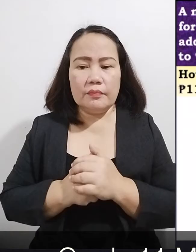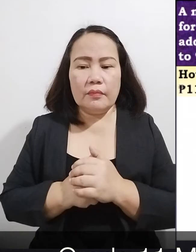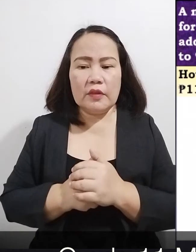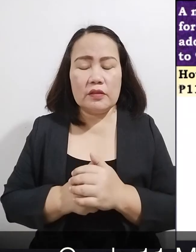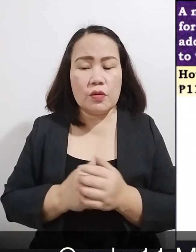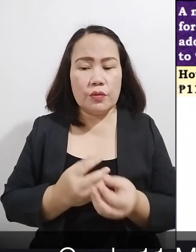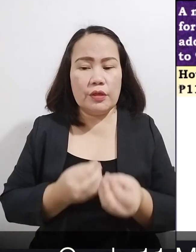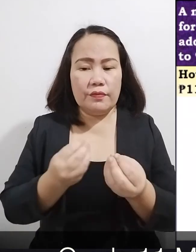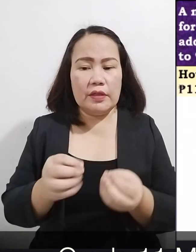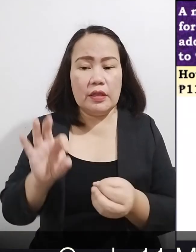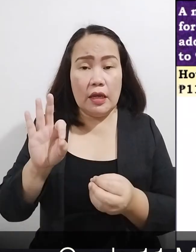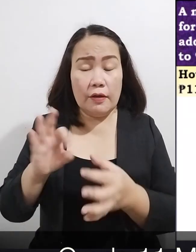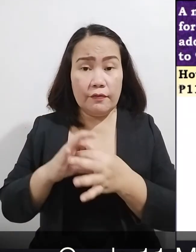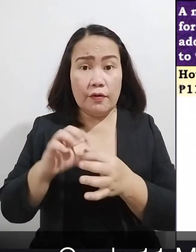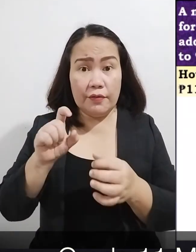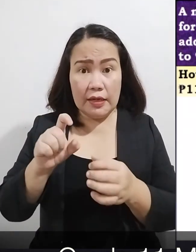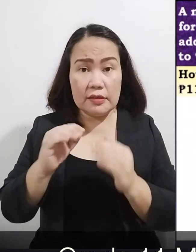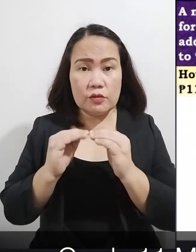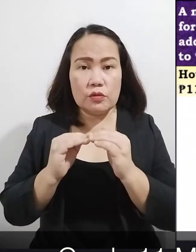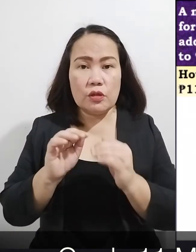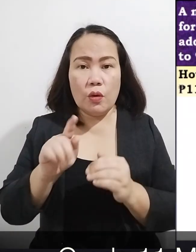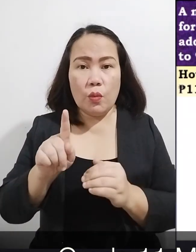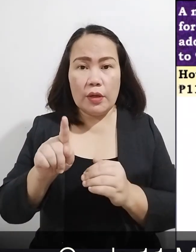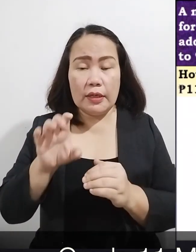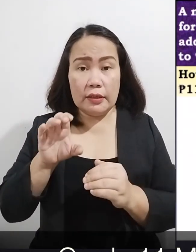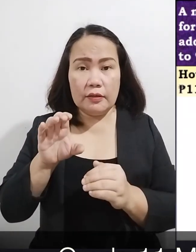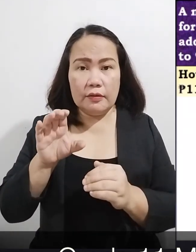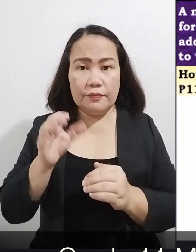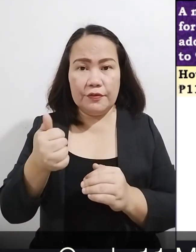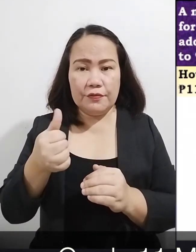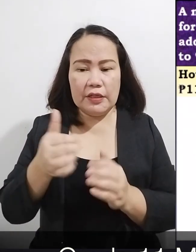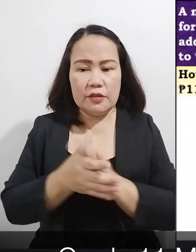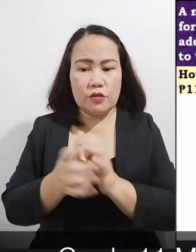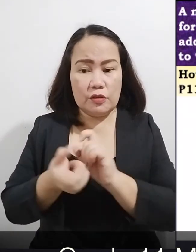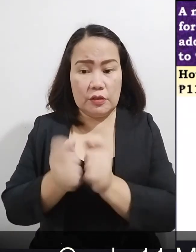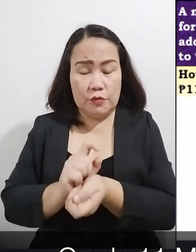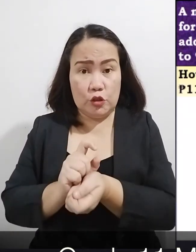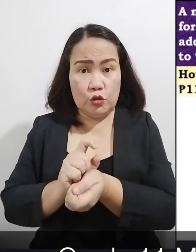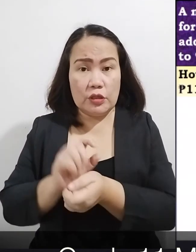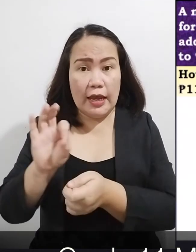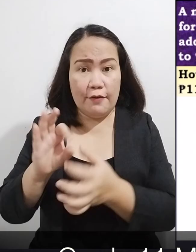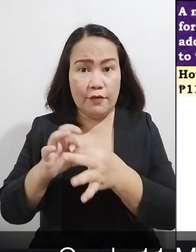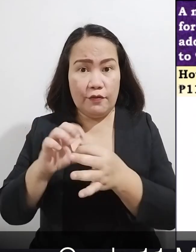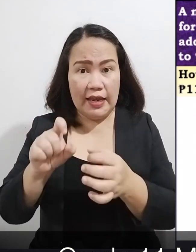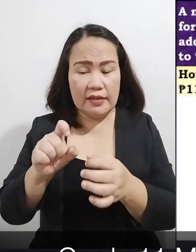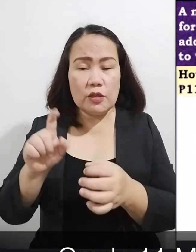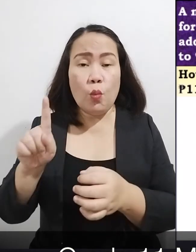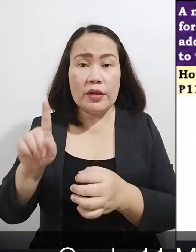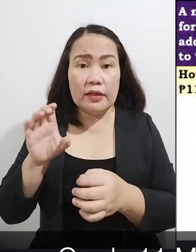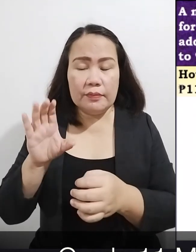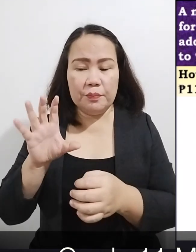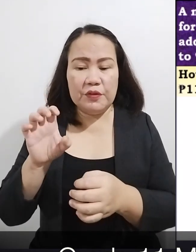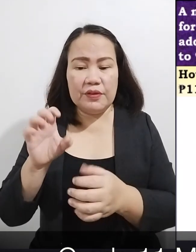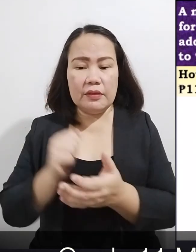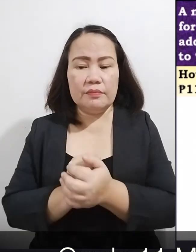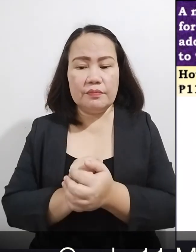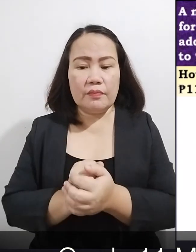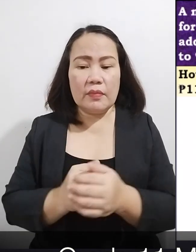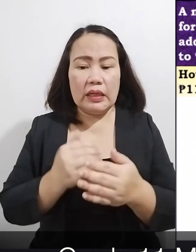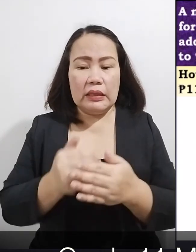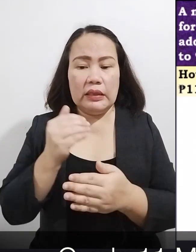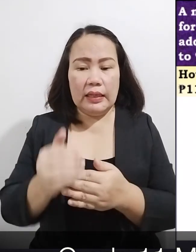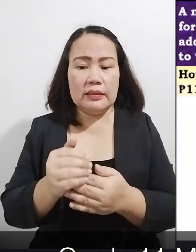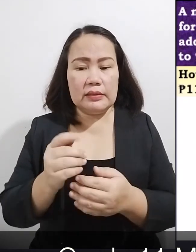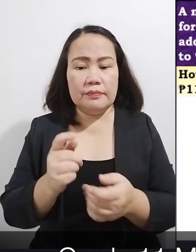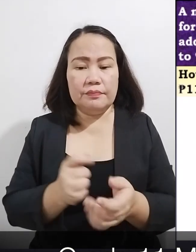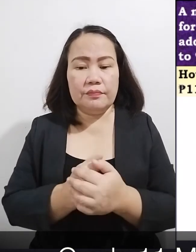x equals 115. So, isa-substitute natin to sa ating function. Okay, next, distribute natin yung